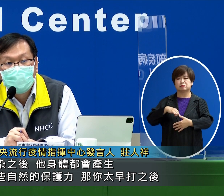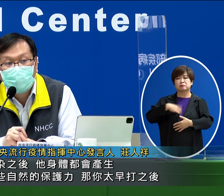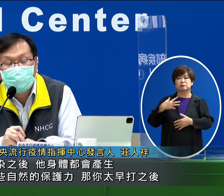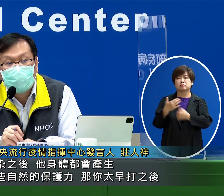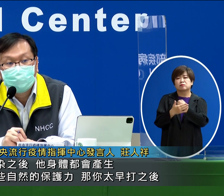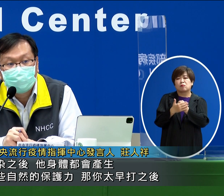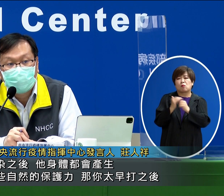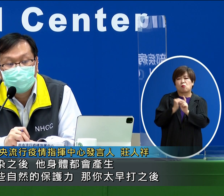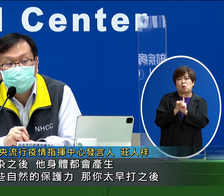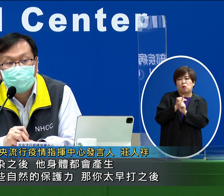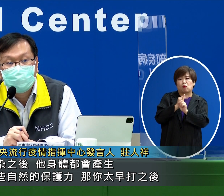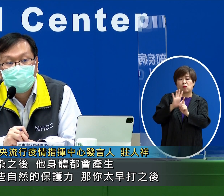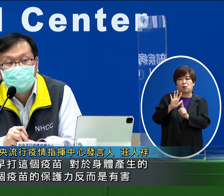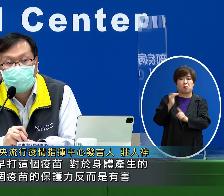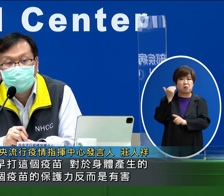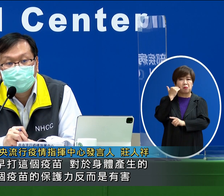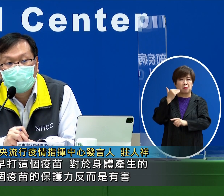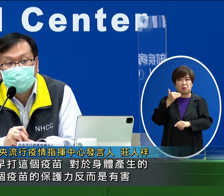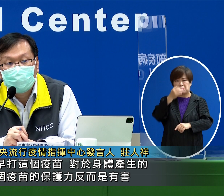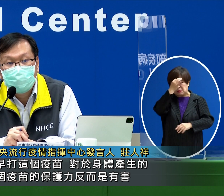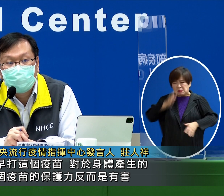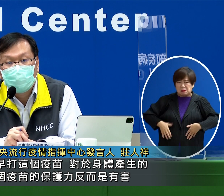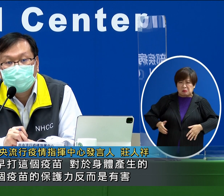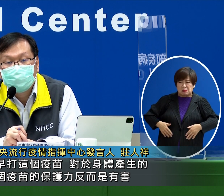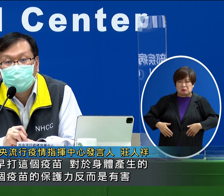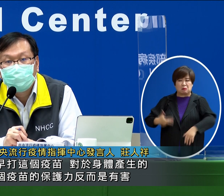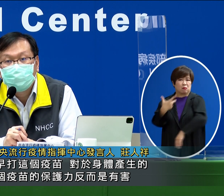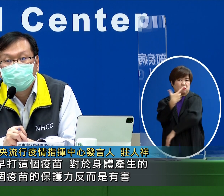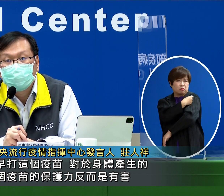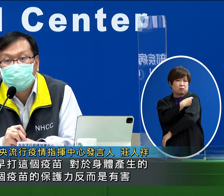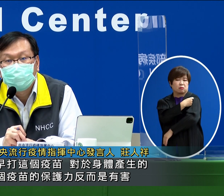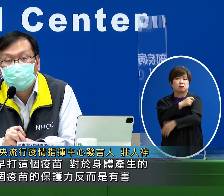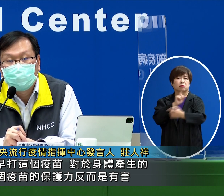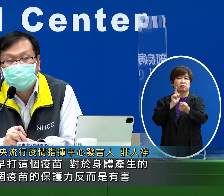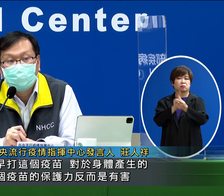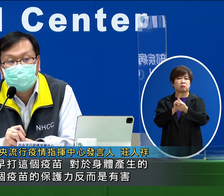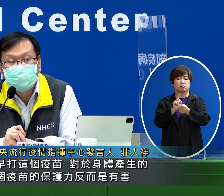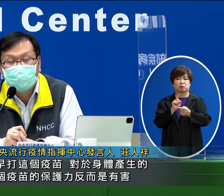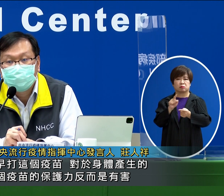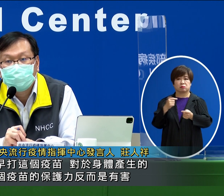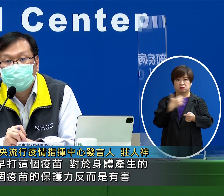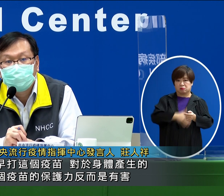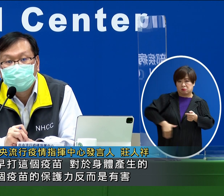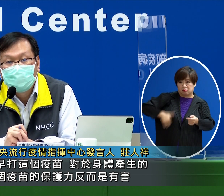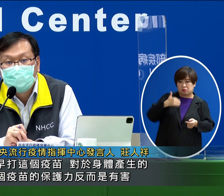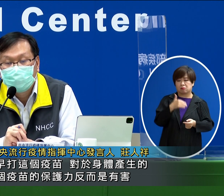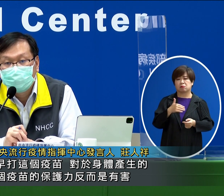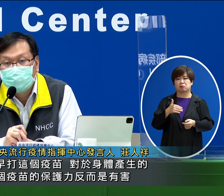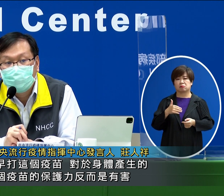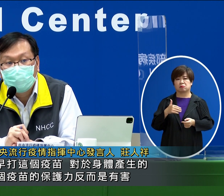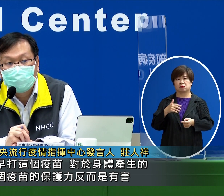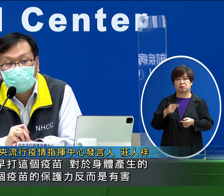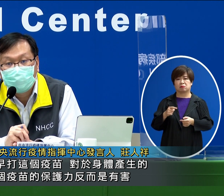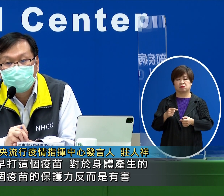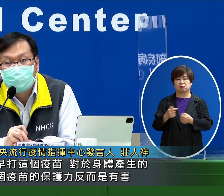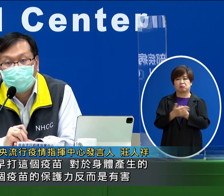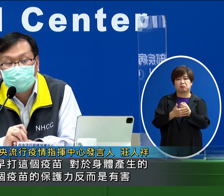那你太早打之后，太早打这个疫苗，那对于这个身体产生的这个疫苗的保护力反而